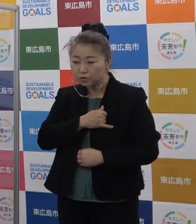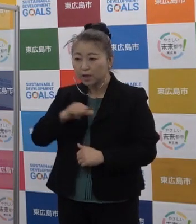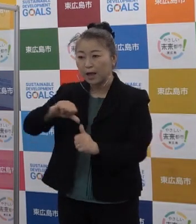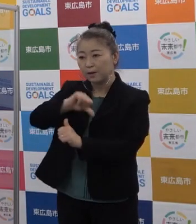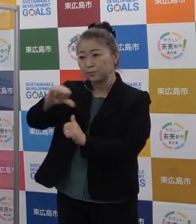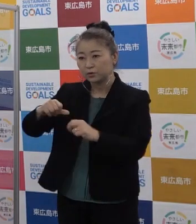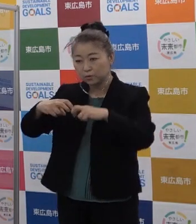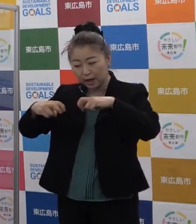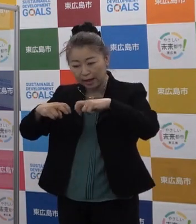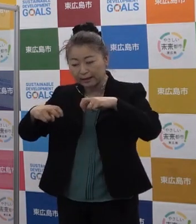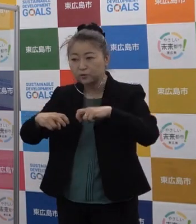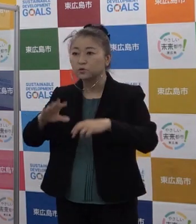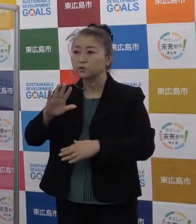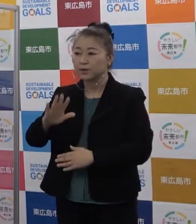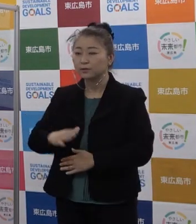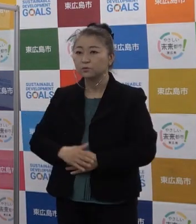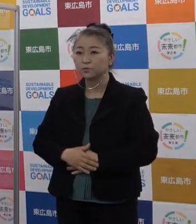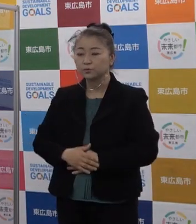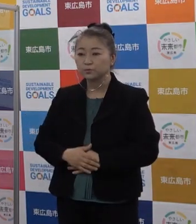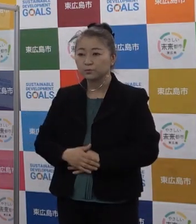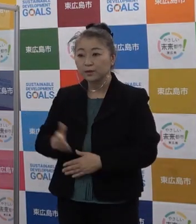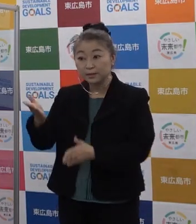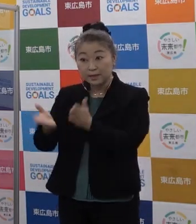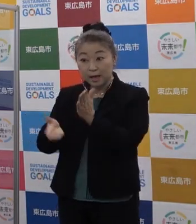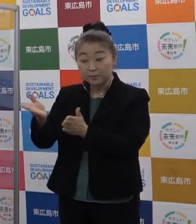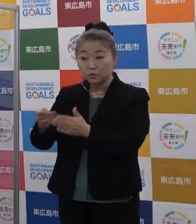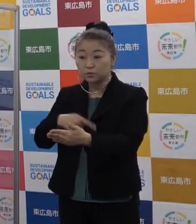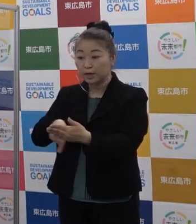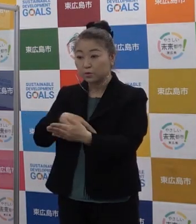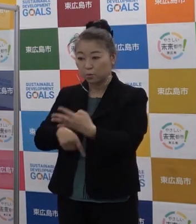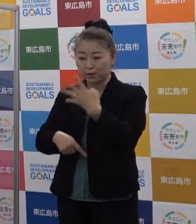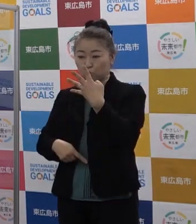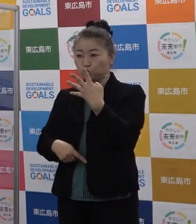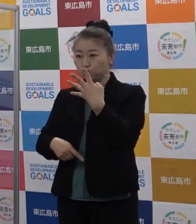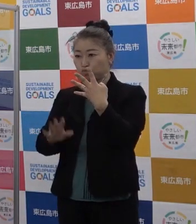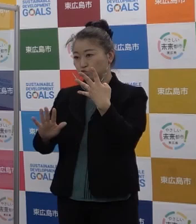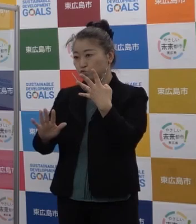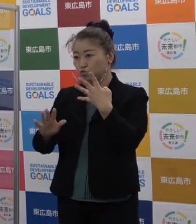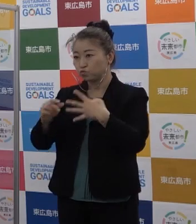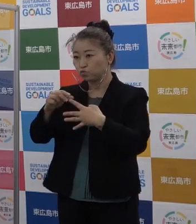くというものであります。サービスの内容は4つありまして